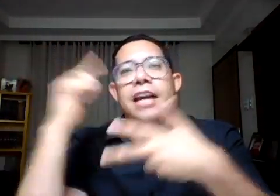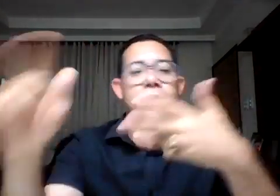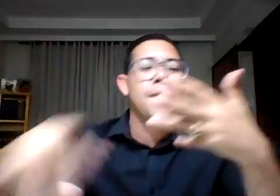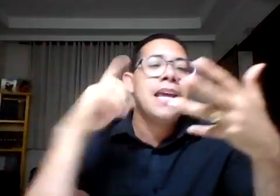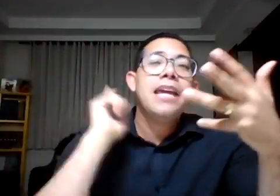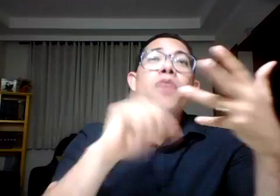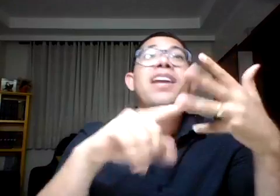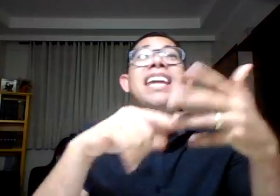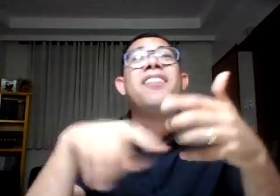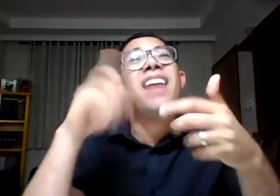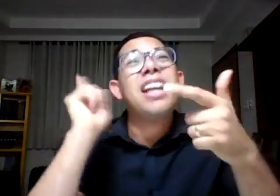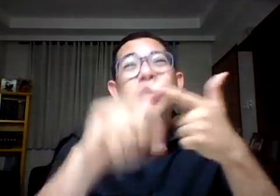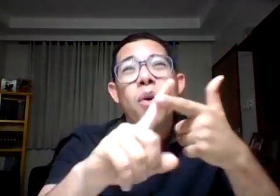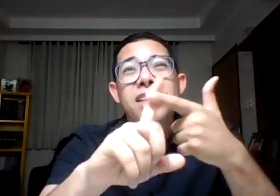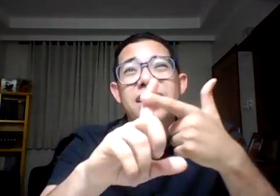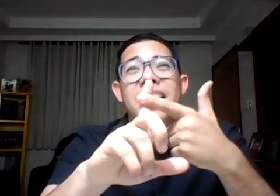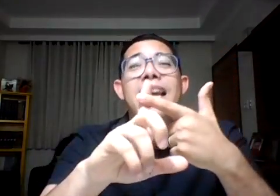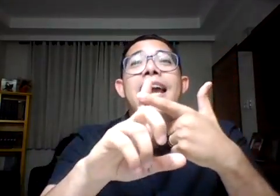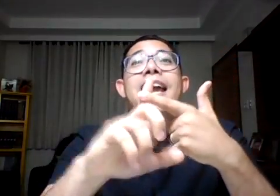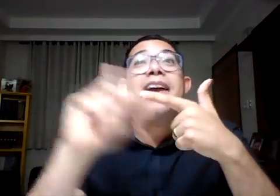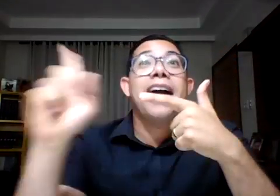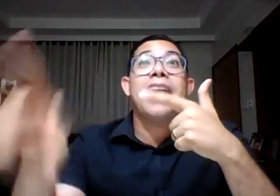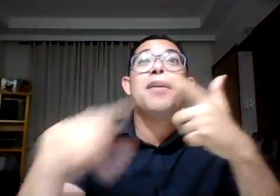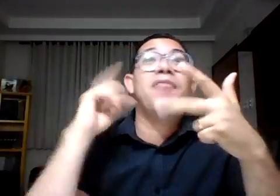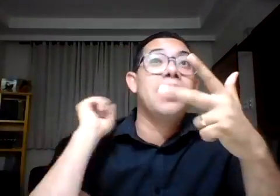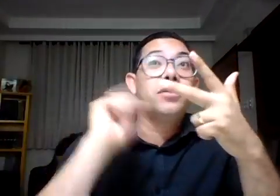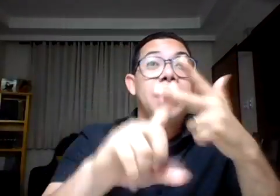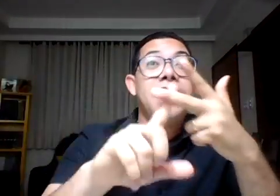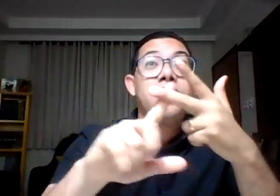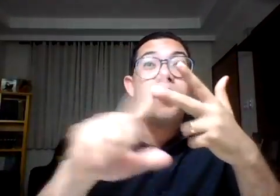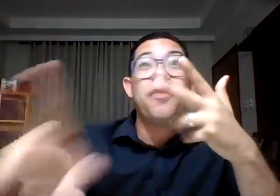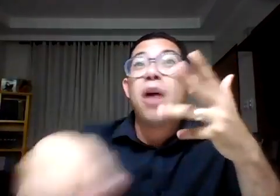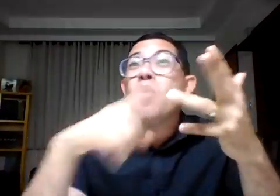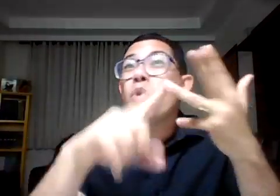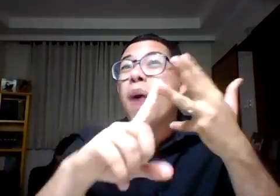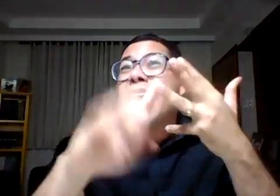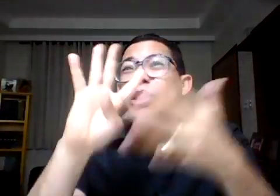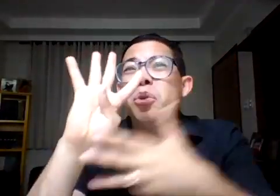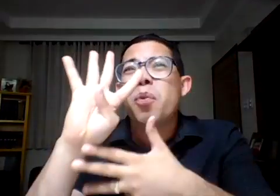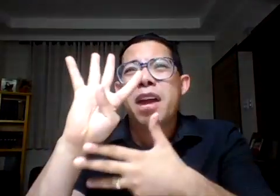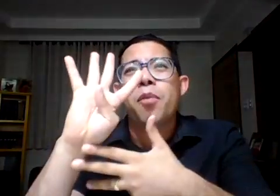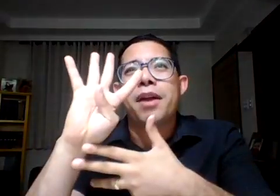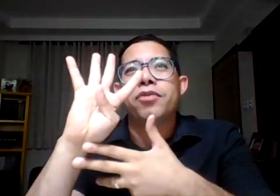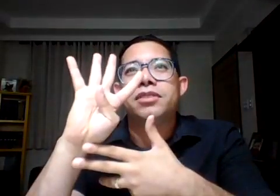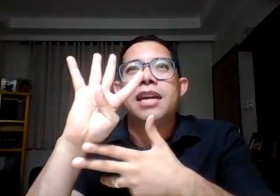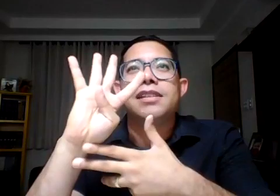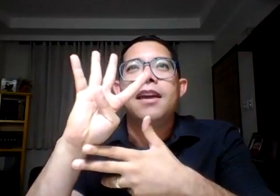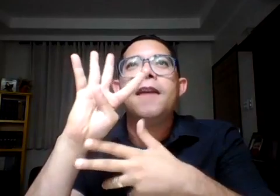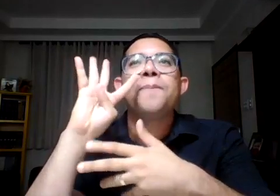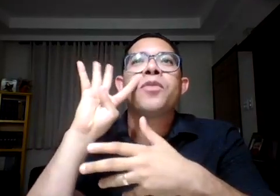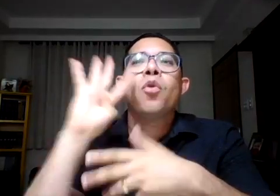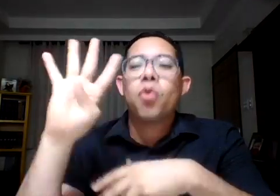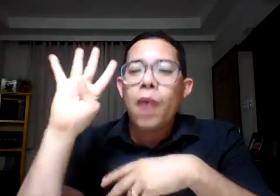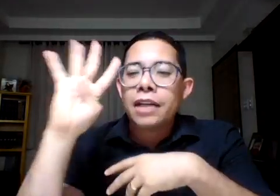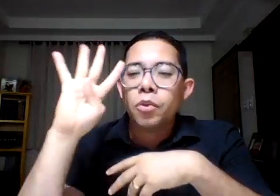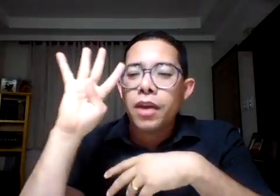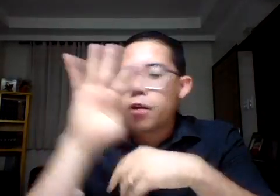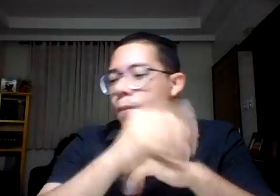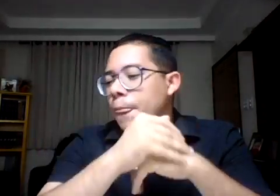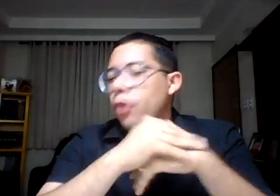certo? Eu falei que ia falar dois, acabei falando três, e eu vou falar o quarto erro para vocês aí. O quarto erro, eu já